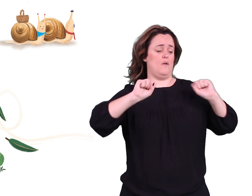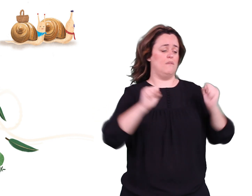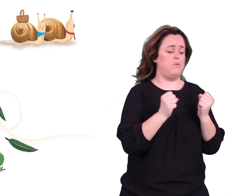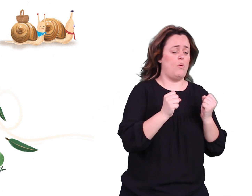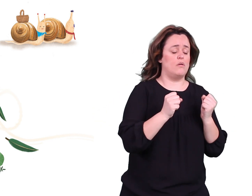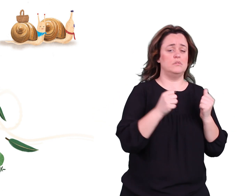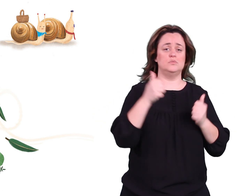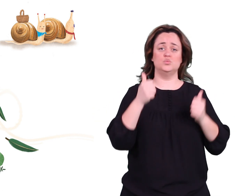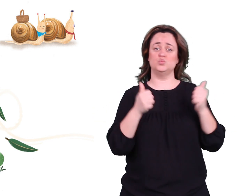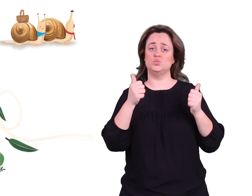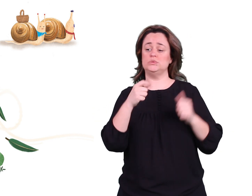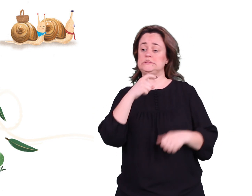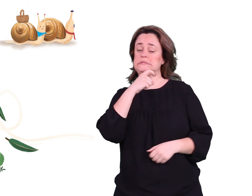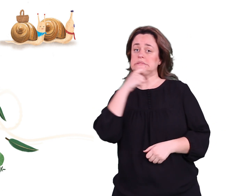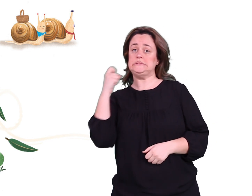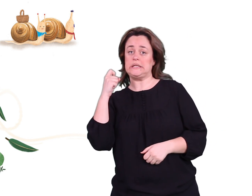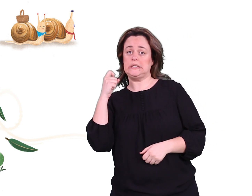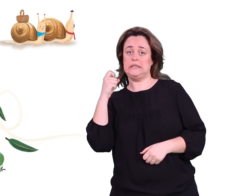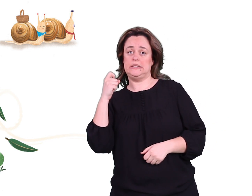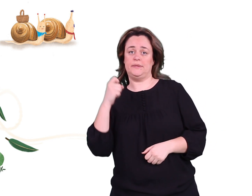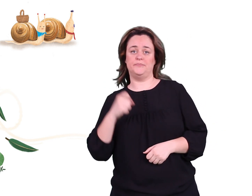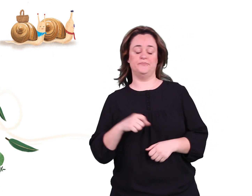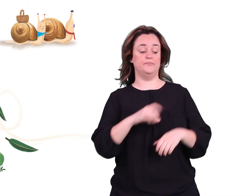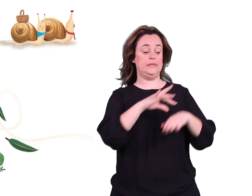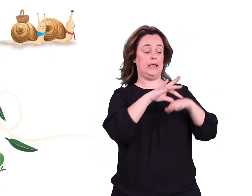Lors des périodes froides ou sèches,